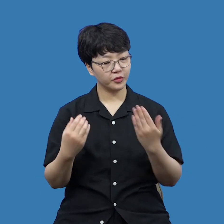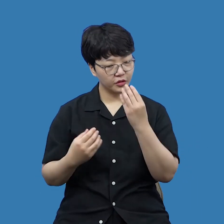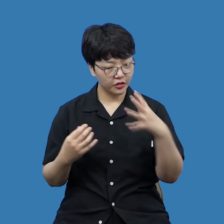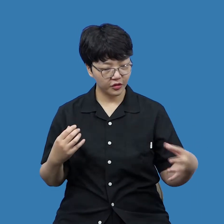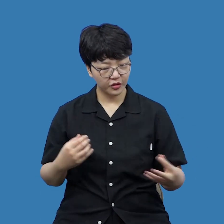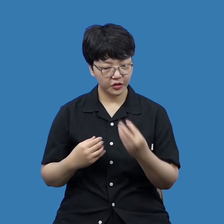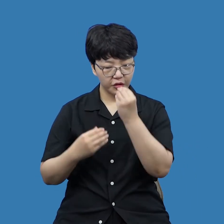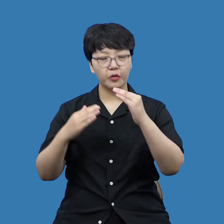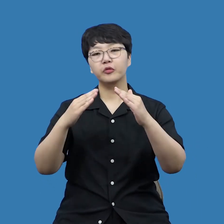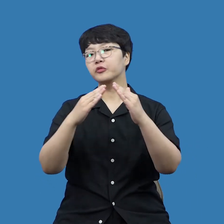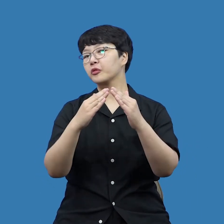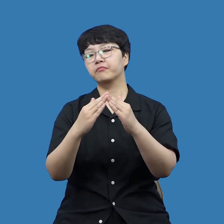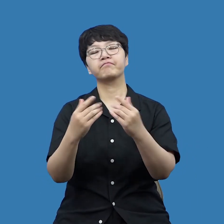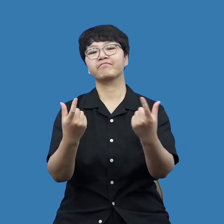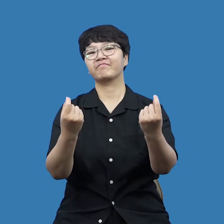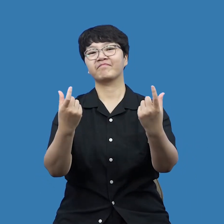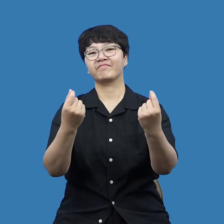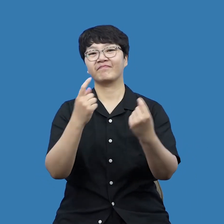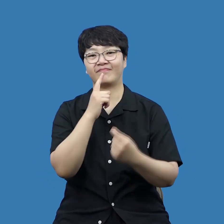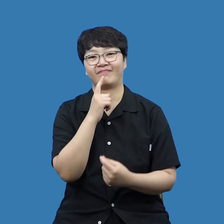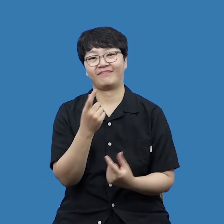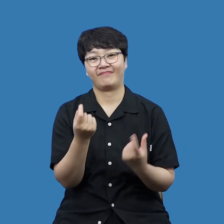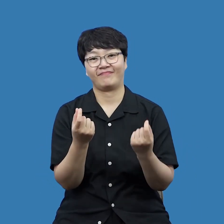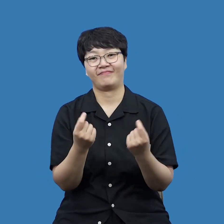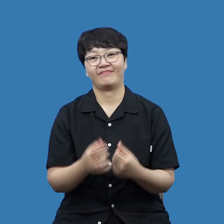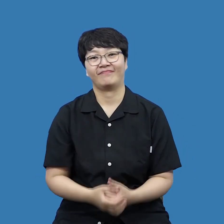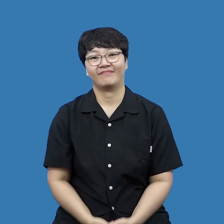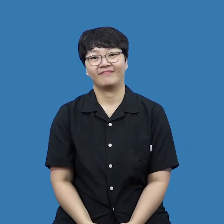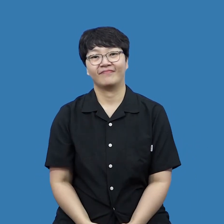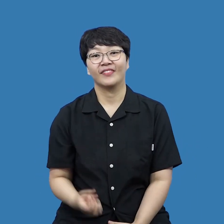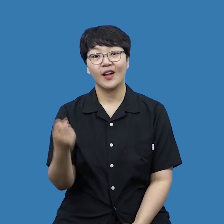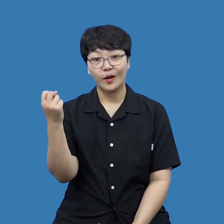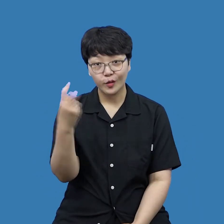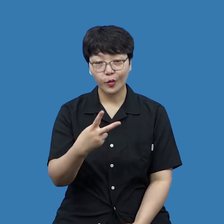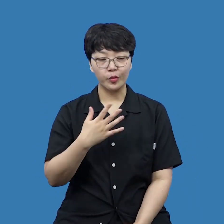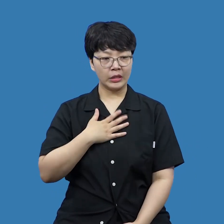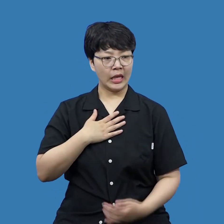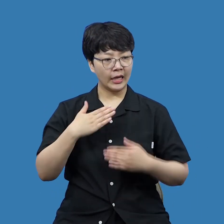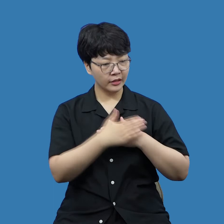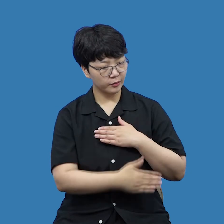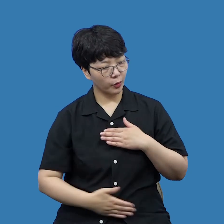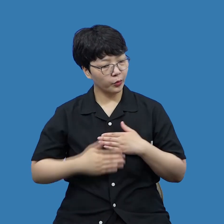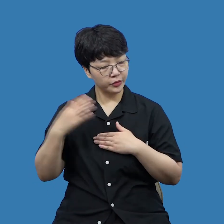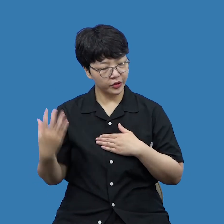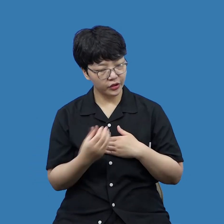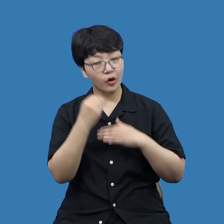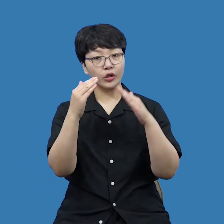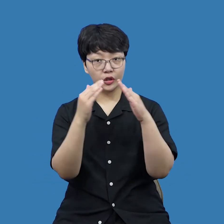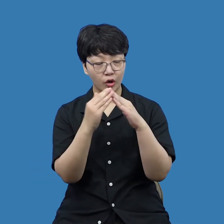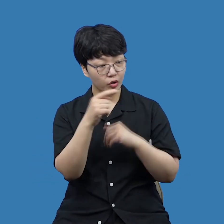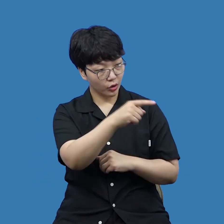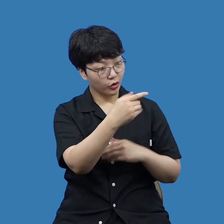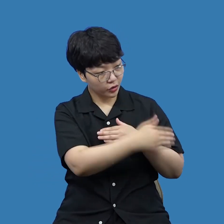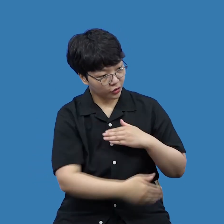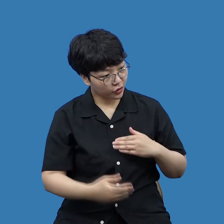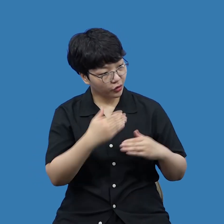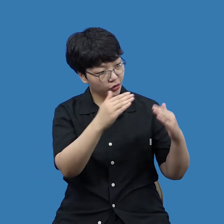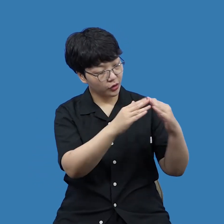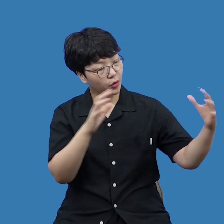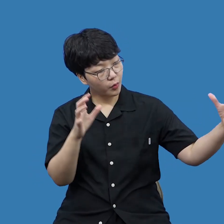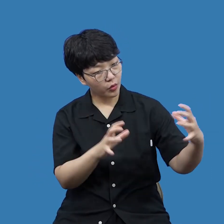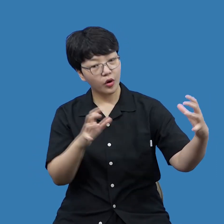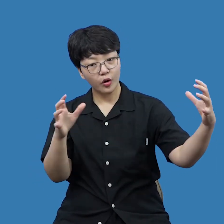이렇게 말하죠. 네. 또 성전끼리 성전인 그리스도인들이 함께 모이는 공동체,